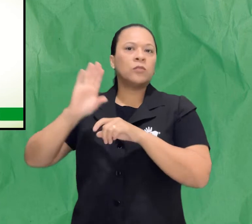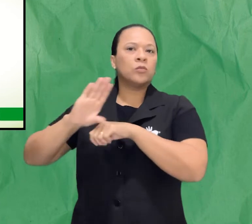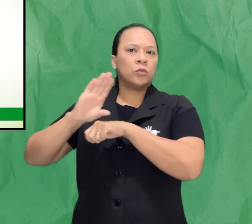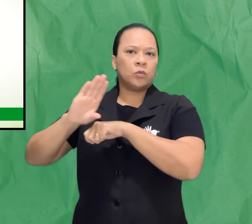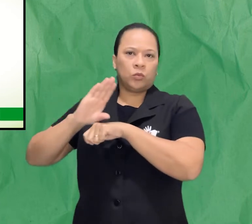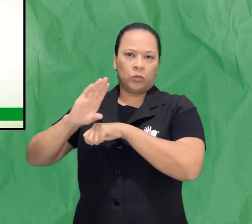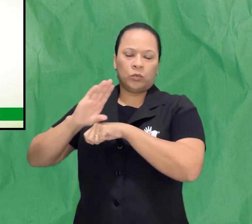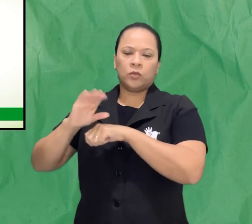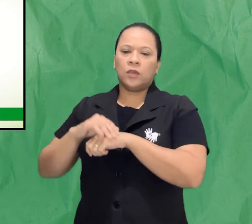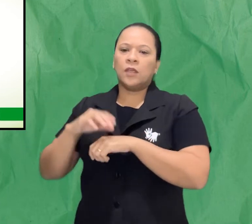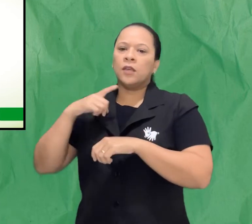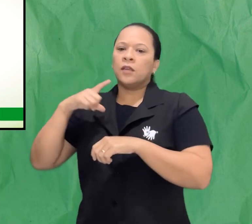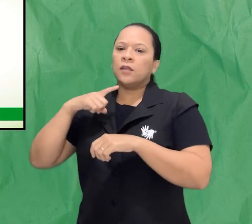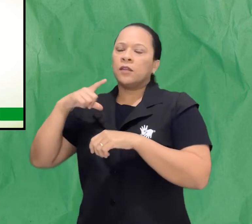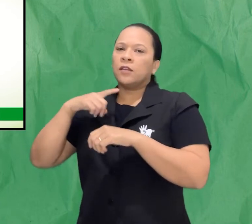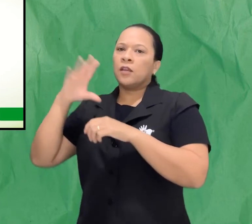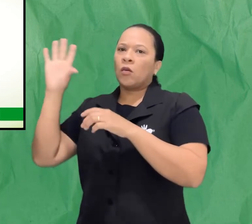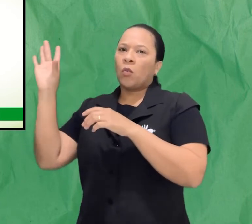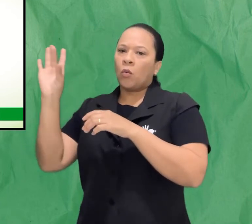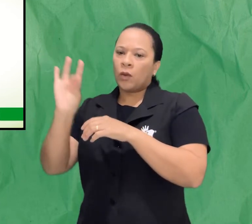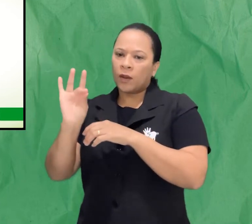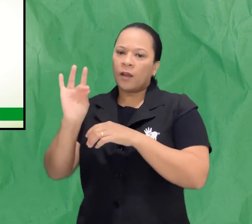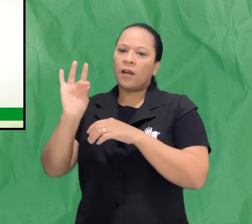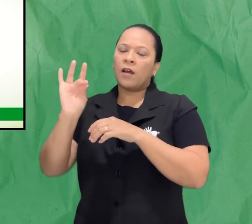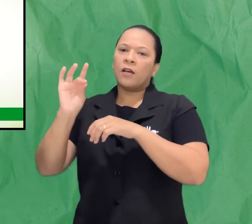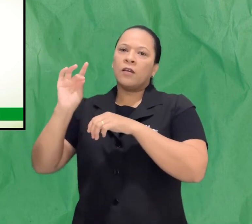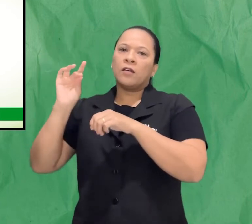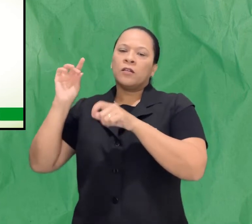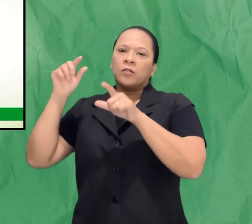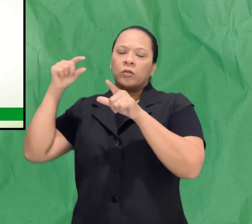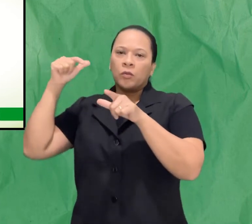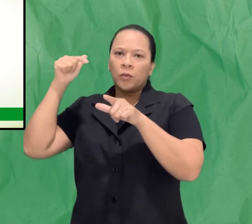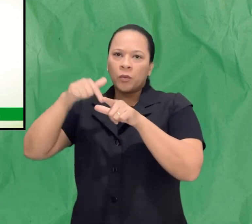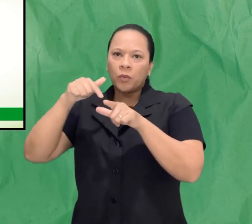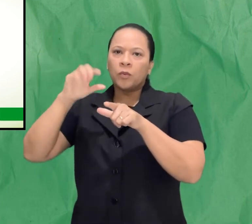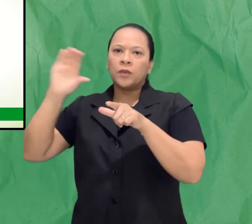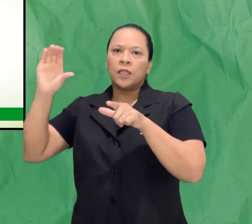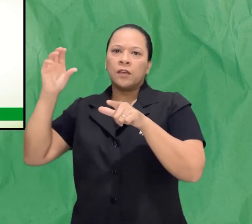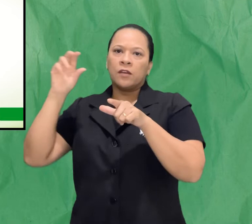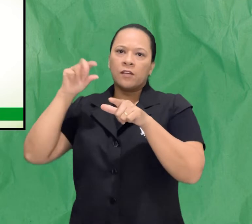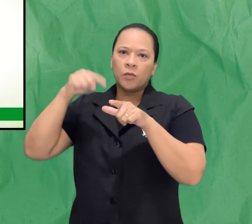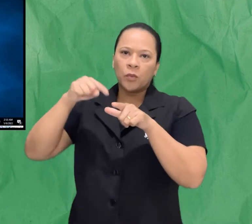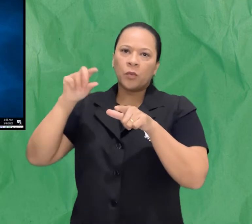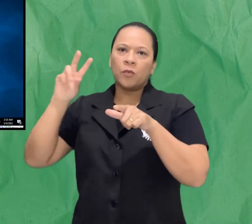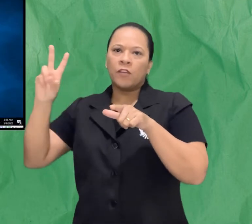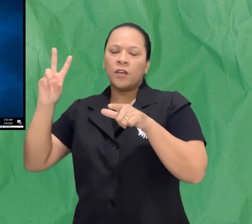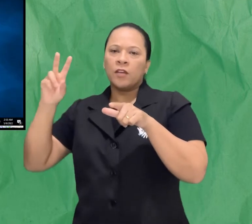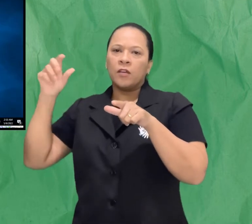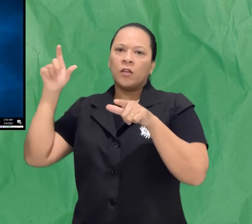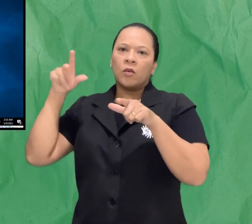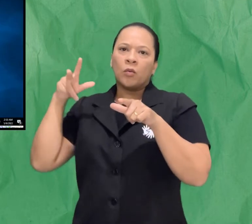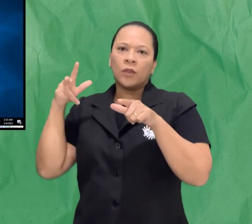de copiar, colar, recortar, aplicar zoom e salvar documento. Voltando aqui na tela.